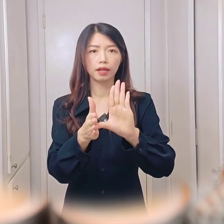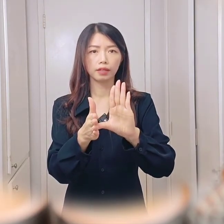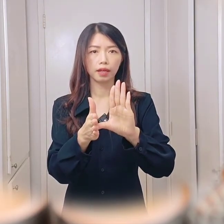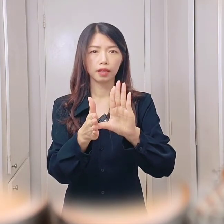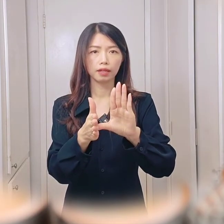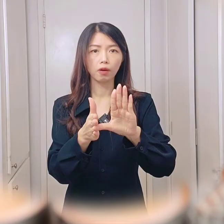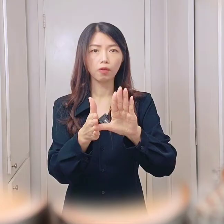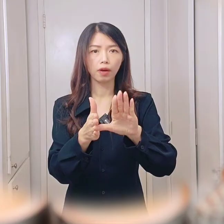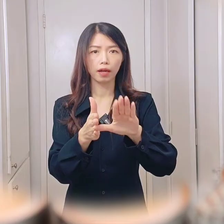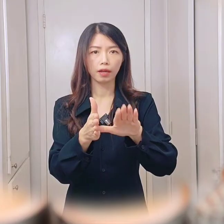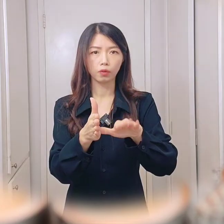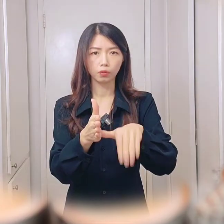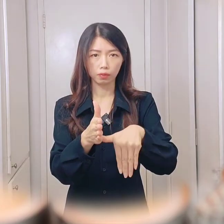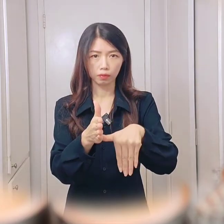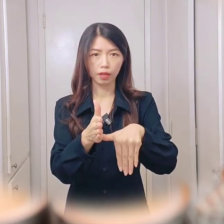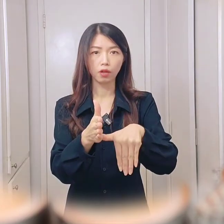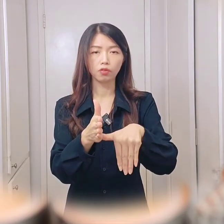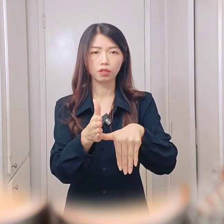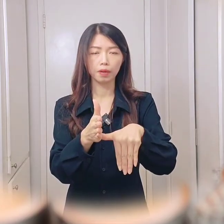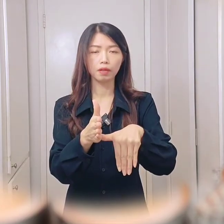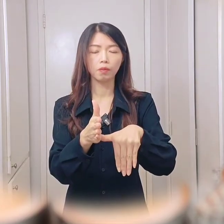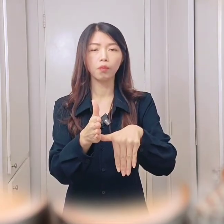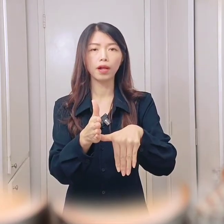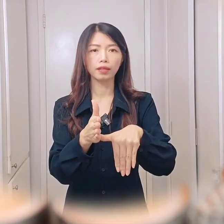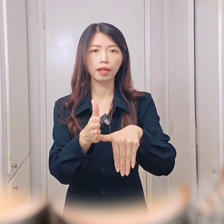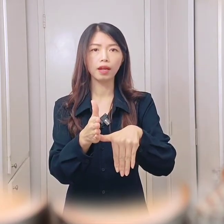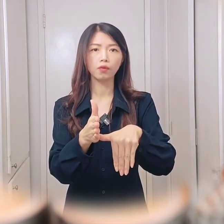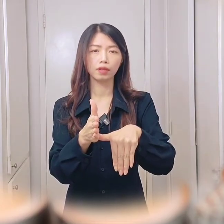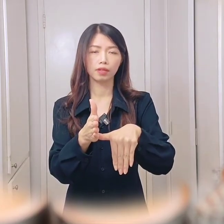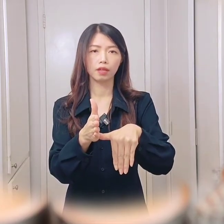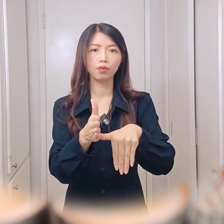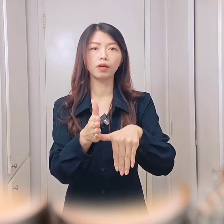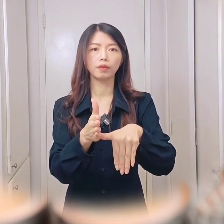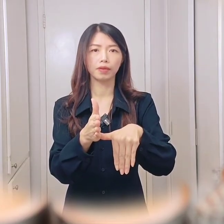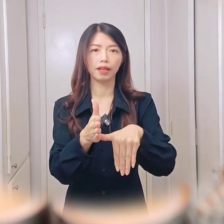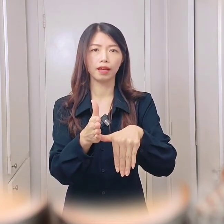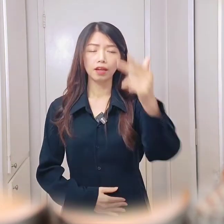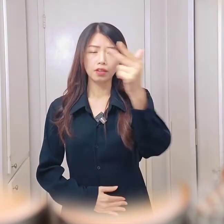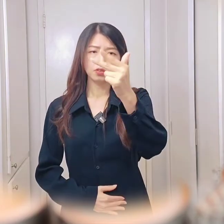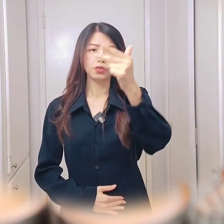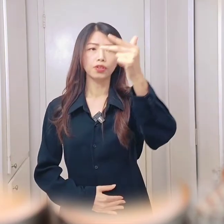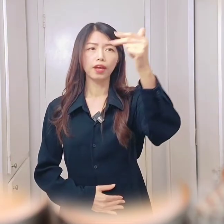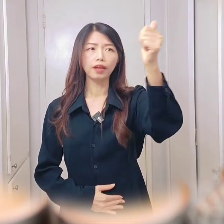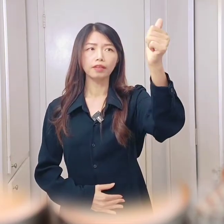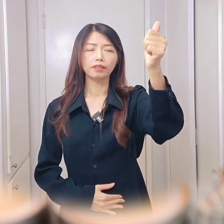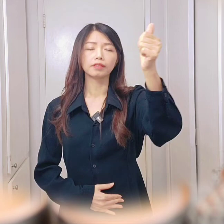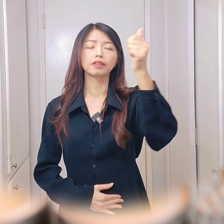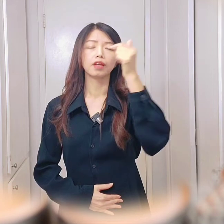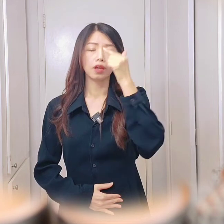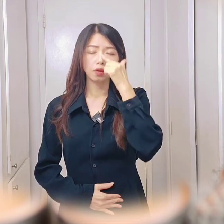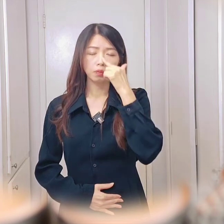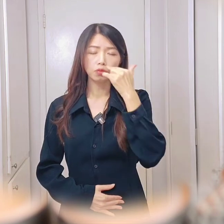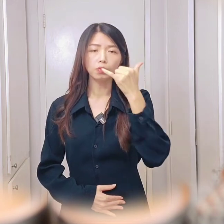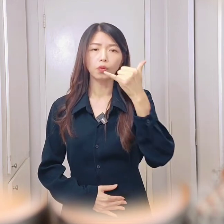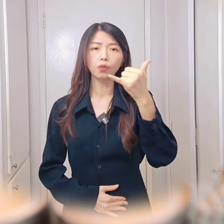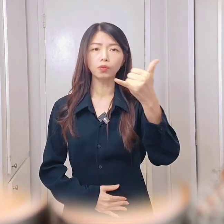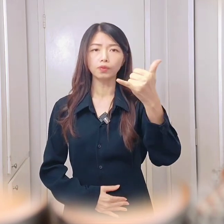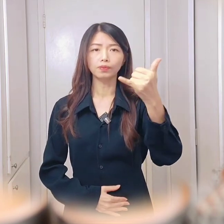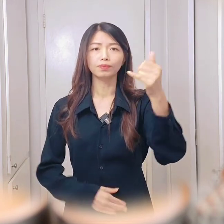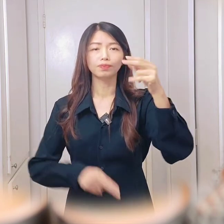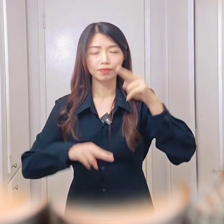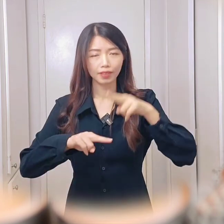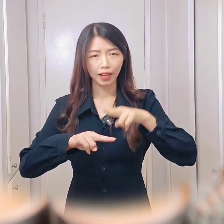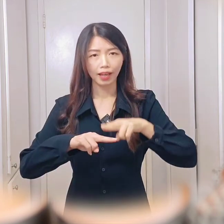이 상태에서 아래로 내려주시면 뭐뭐 할 때라고 한 뜻의 수어가 됩니다. 주위에